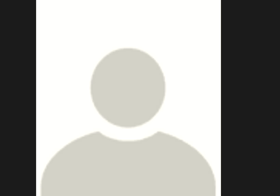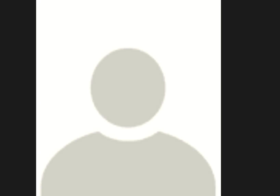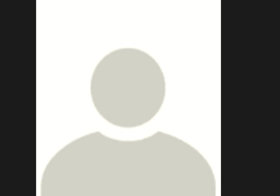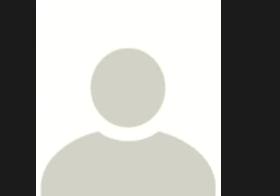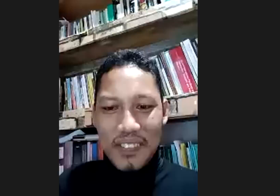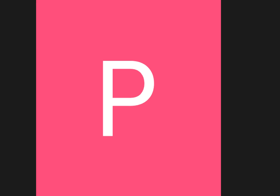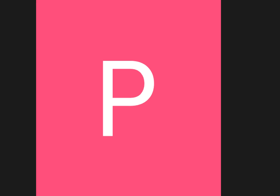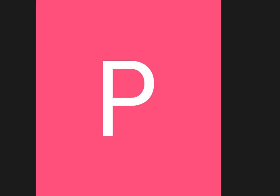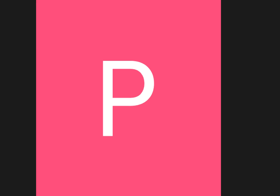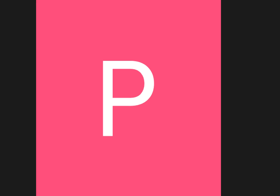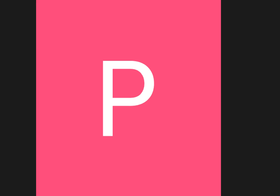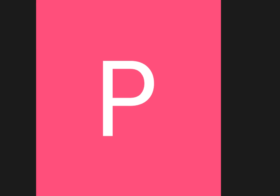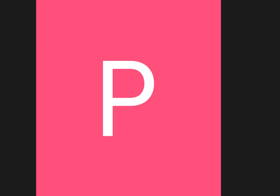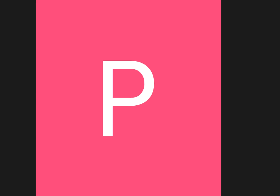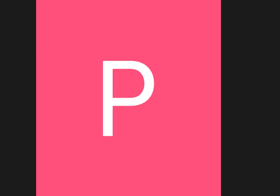Bu Wika itu enggak?